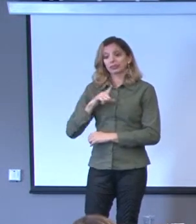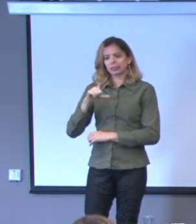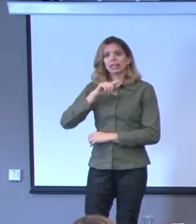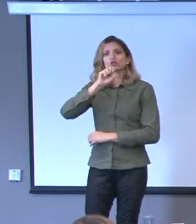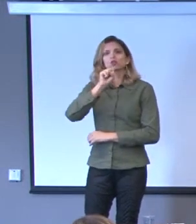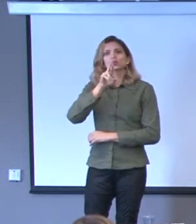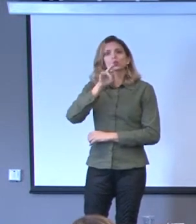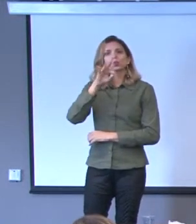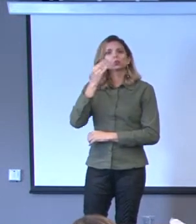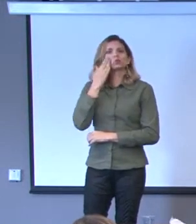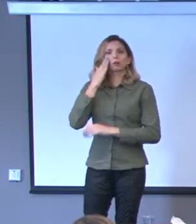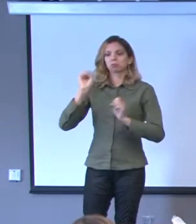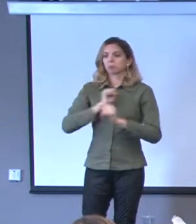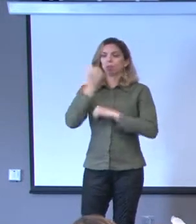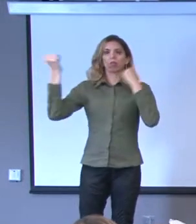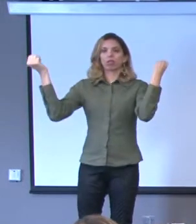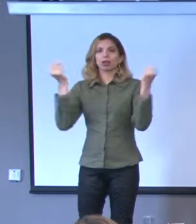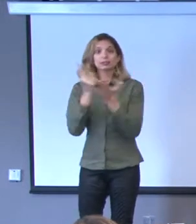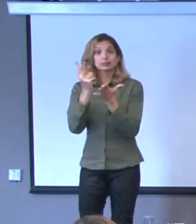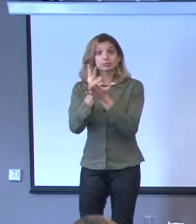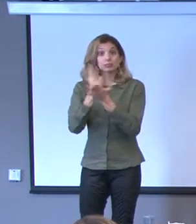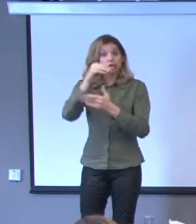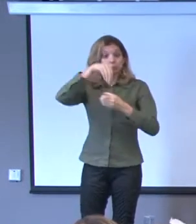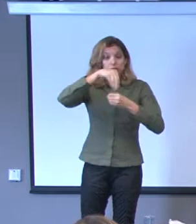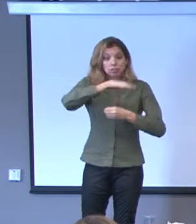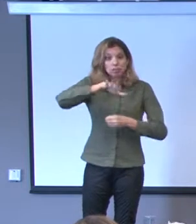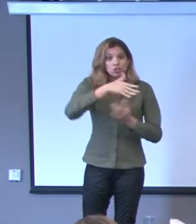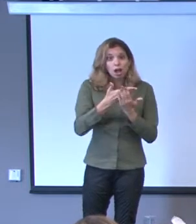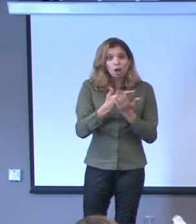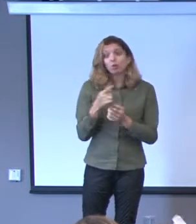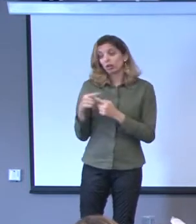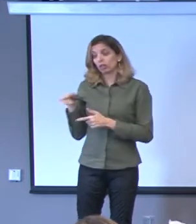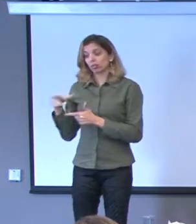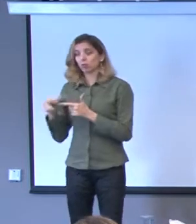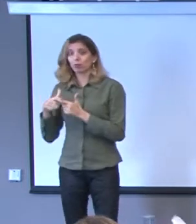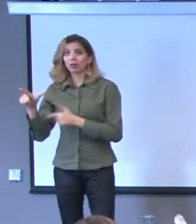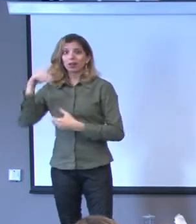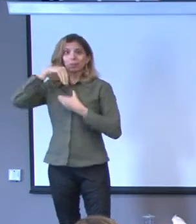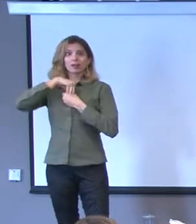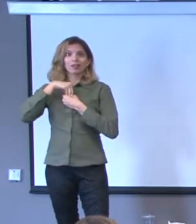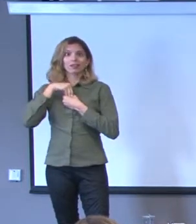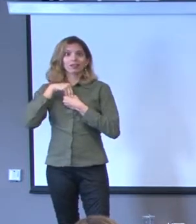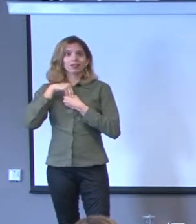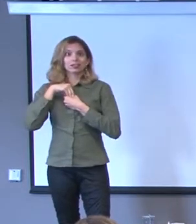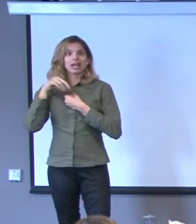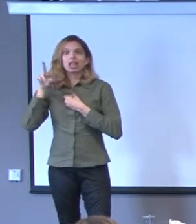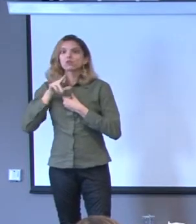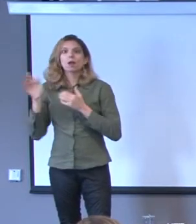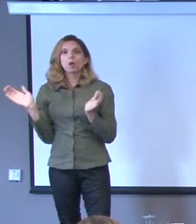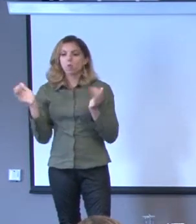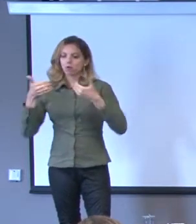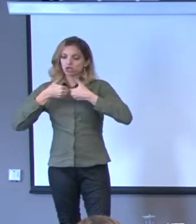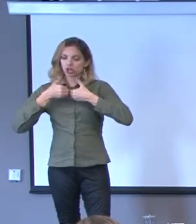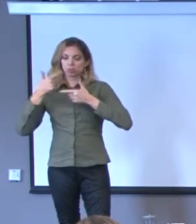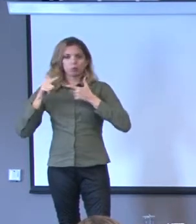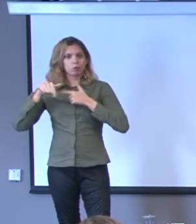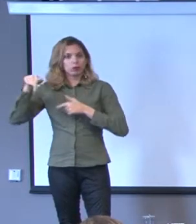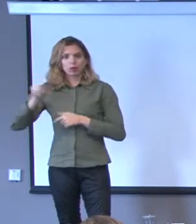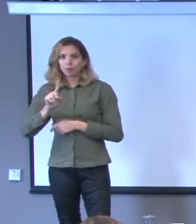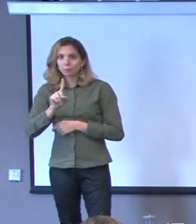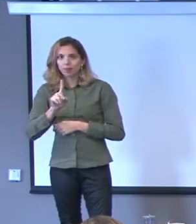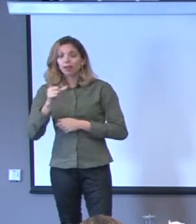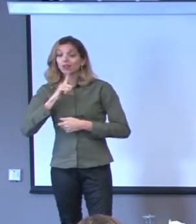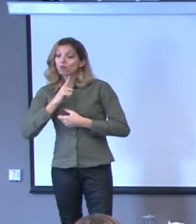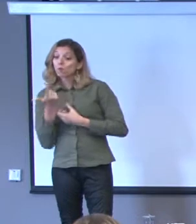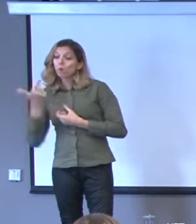surtos sem parar dentro da sala de aula, é porque ela tem um problema anterior. Ela não é o autismo que está fazendo aquilo com